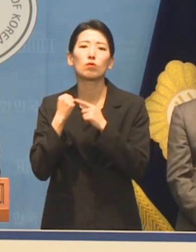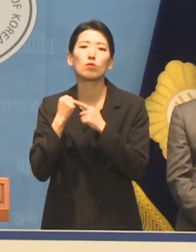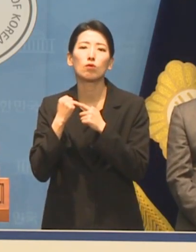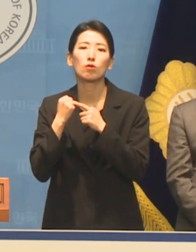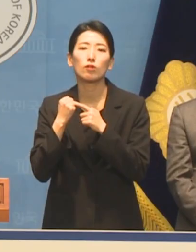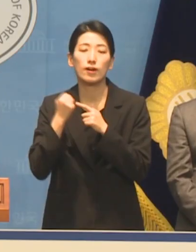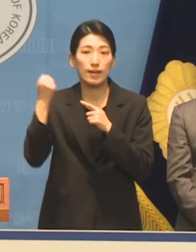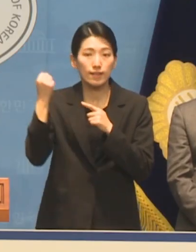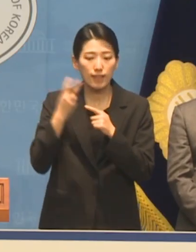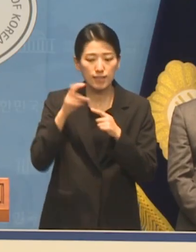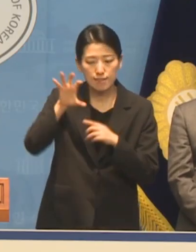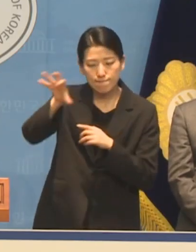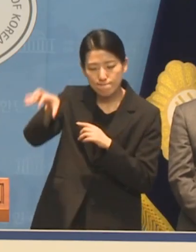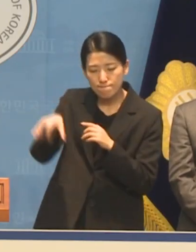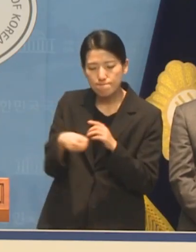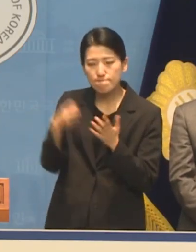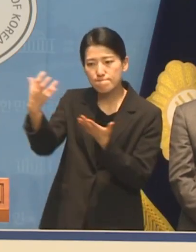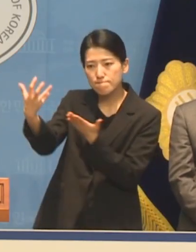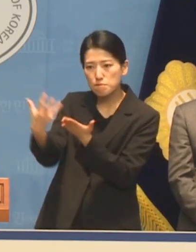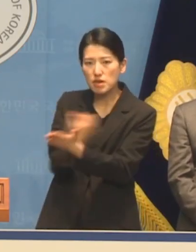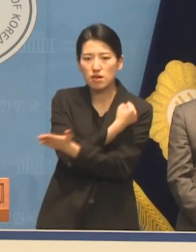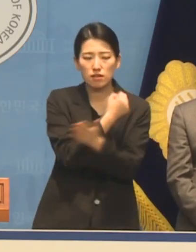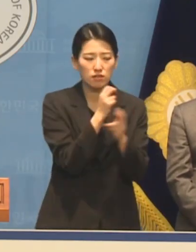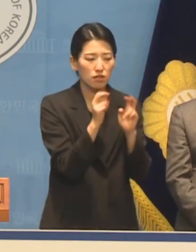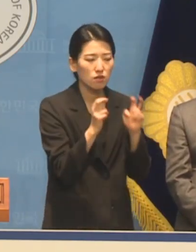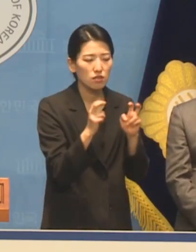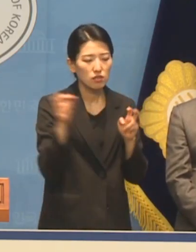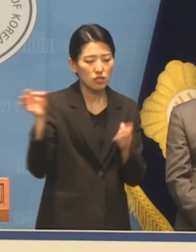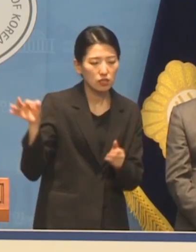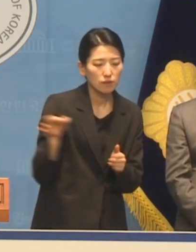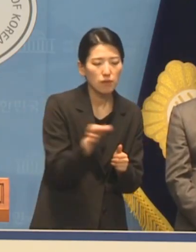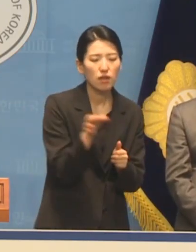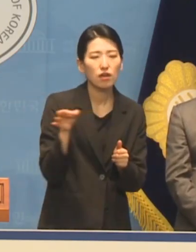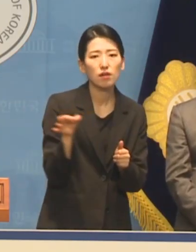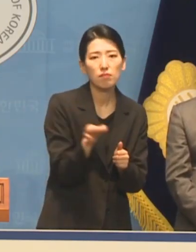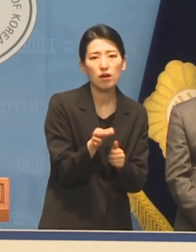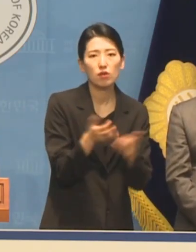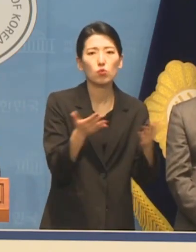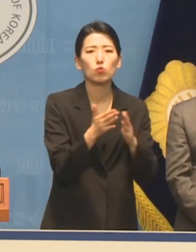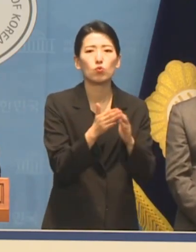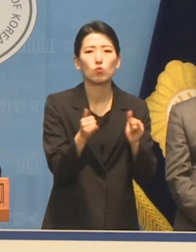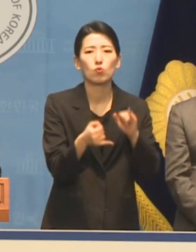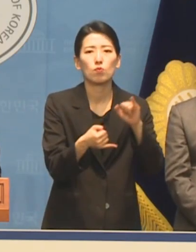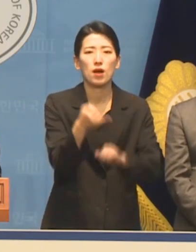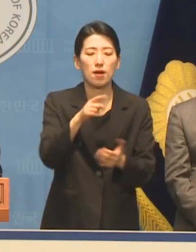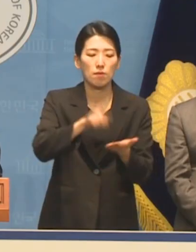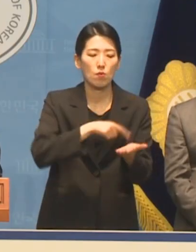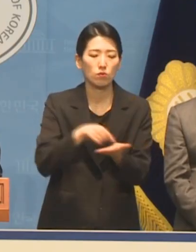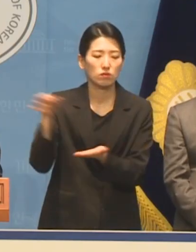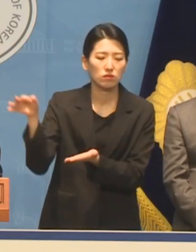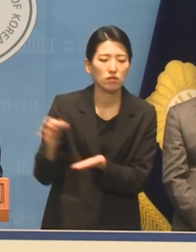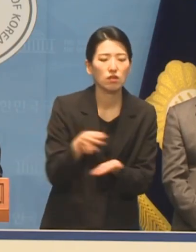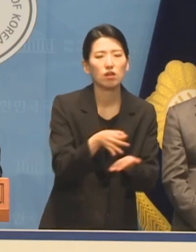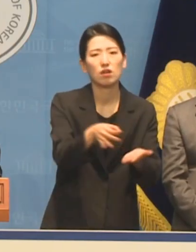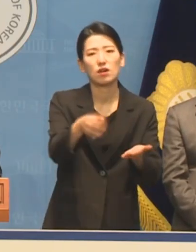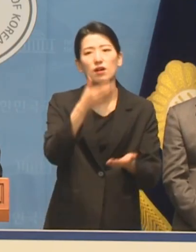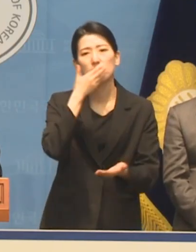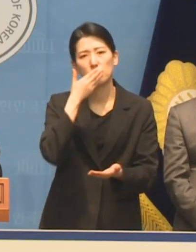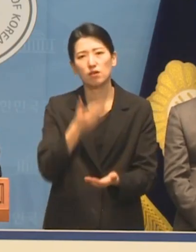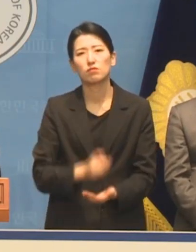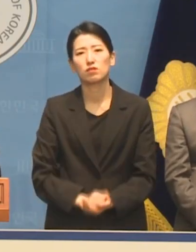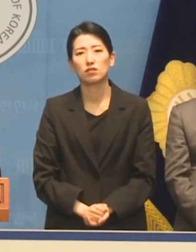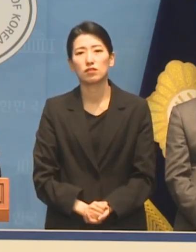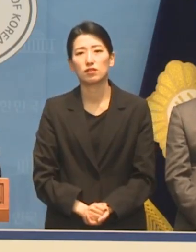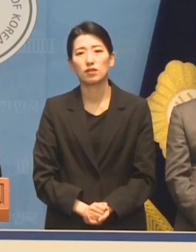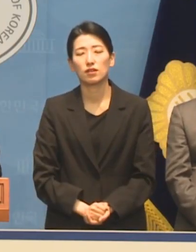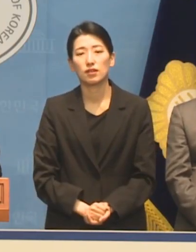회생법인들로 환입 조치하고 그 환입된 부당이익으로 노동자들이 받지 못한 900여 원의 임금을 받을 수 있게 됩니다.